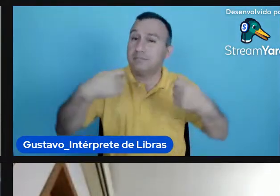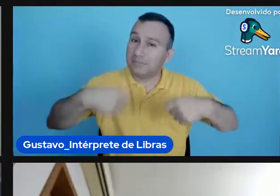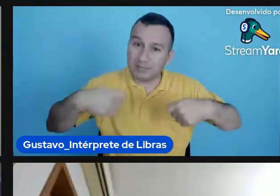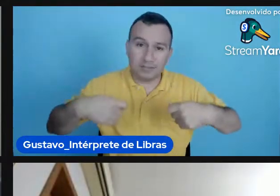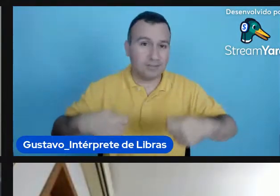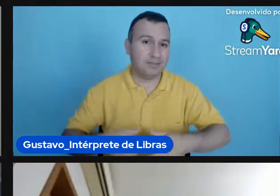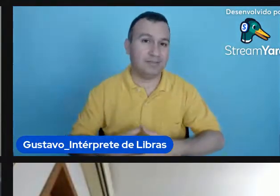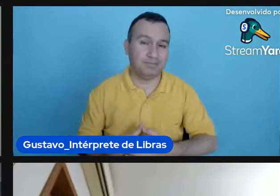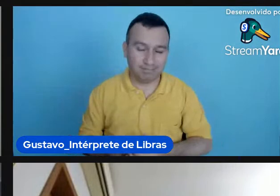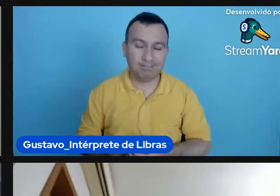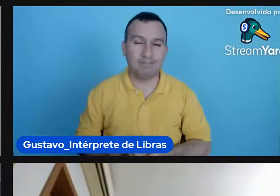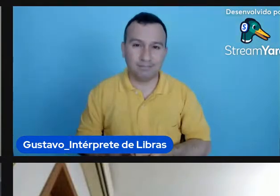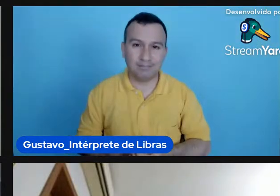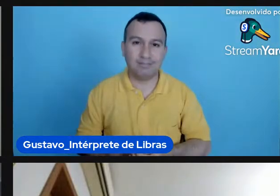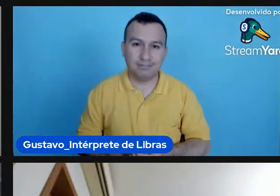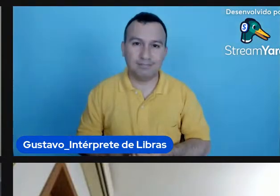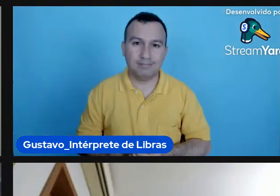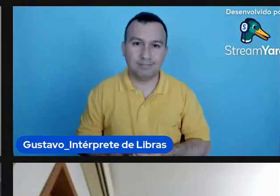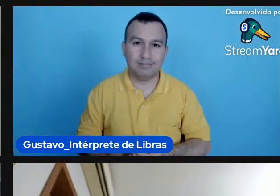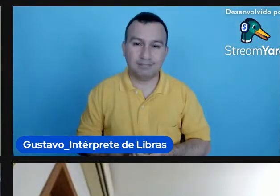que a gente tem.